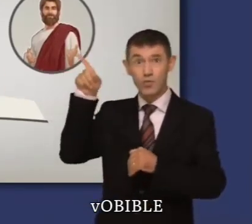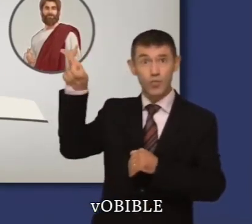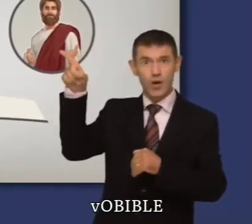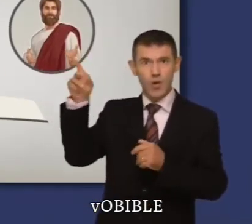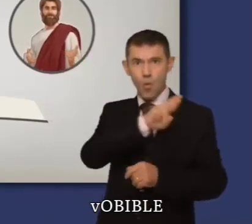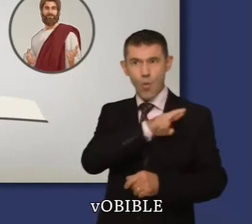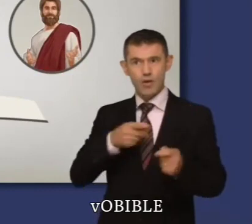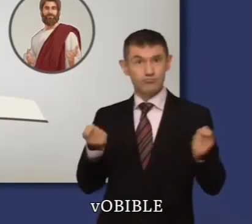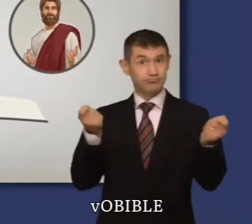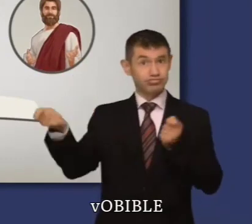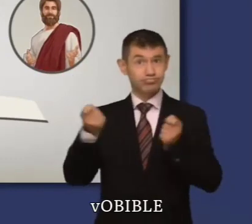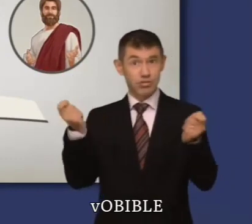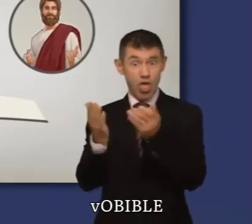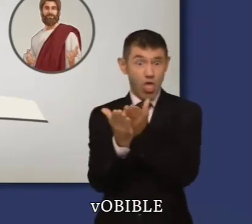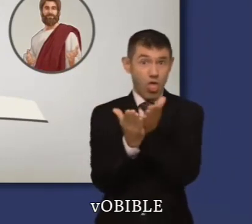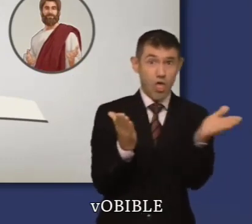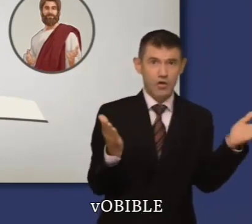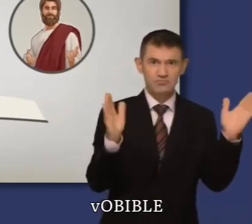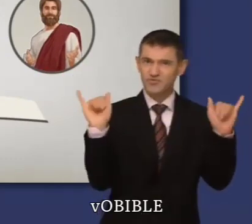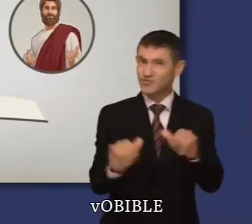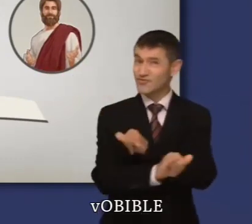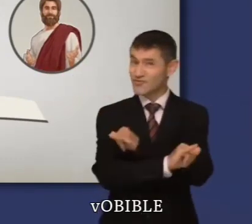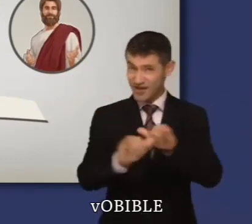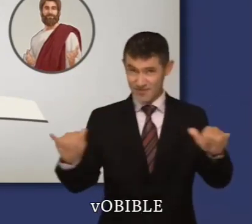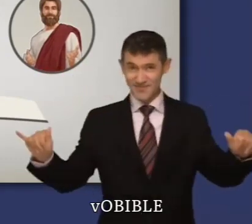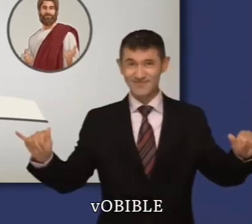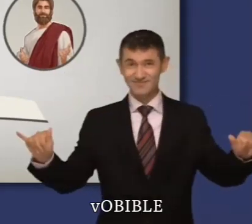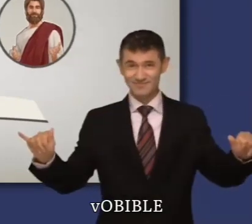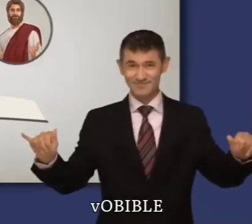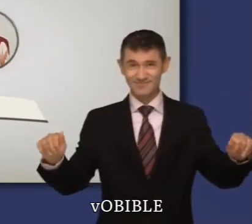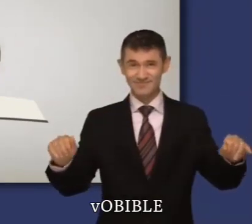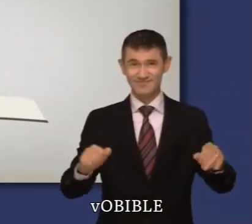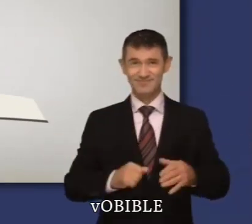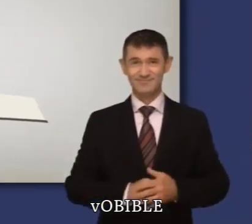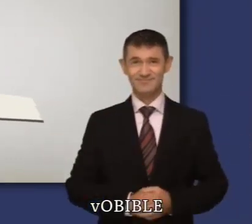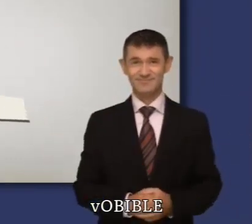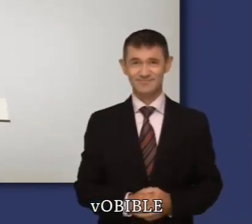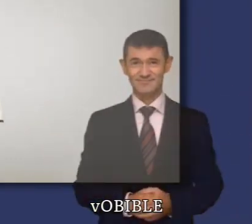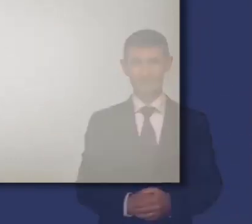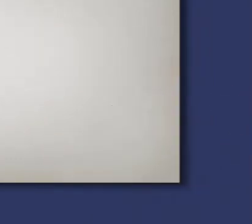missions. Dans le dernier chapitre, le prophète Mikaïa avertit Akab qu'il ne doit pas combattre la Syrie, mais Akab n'en tient